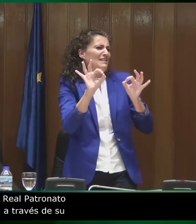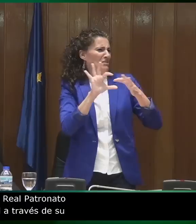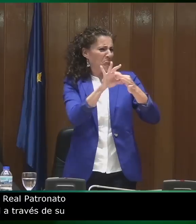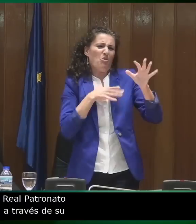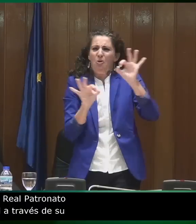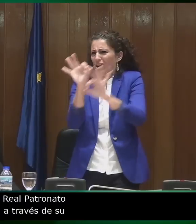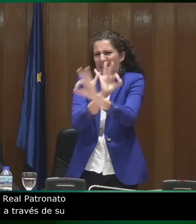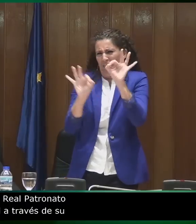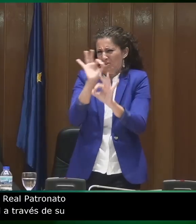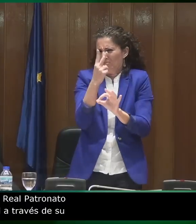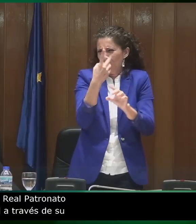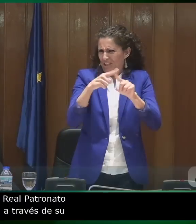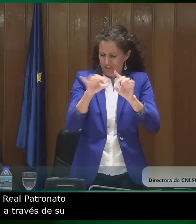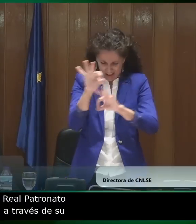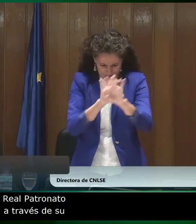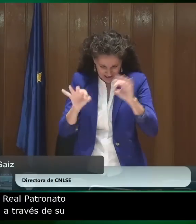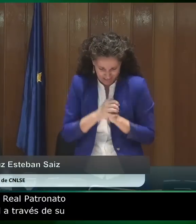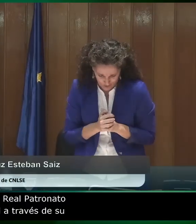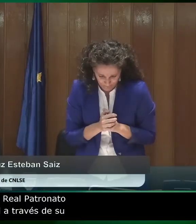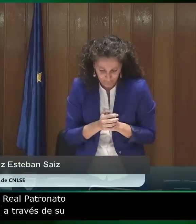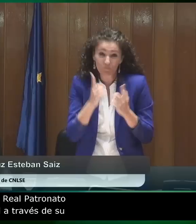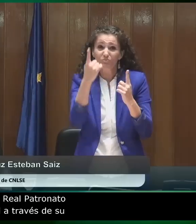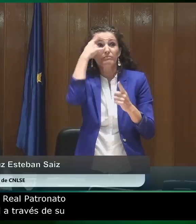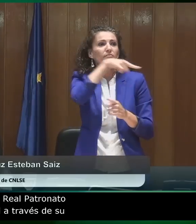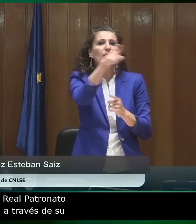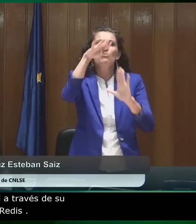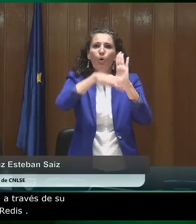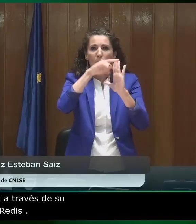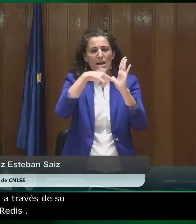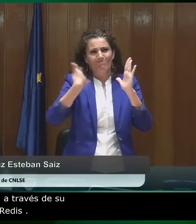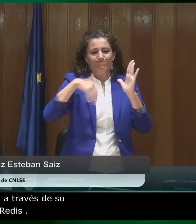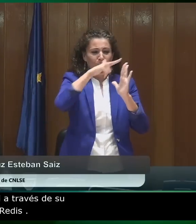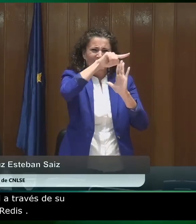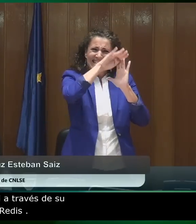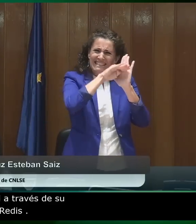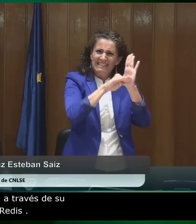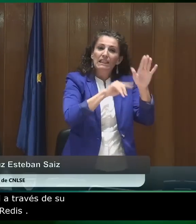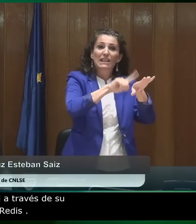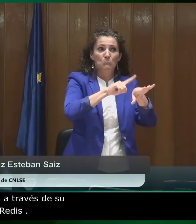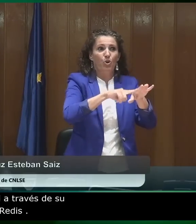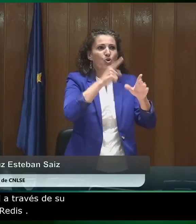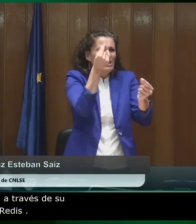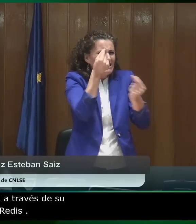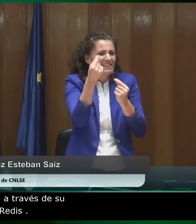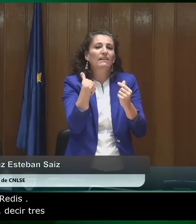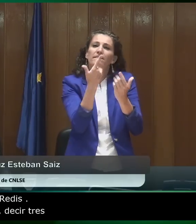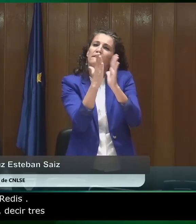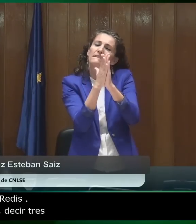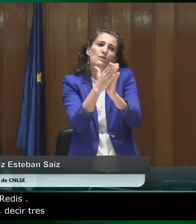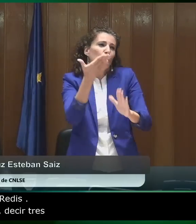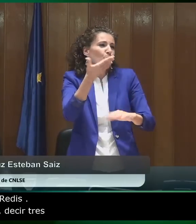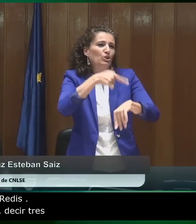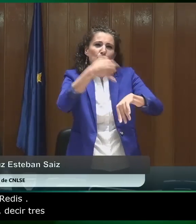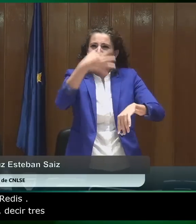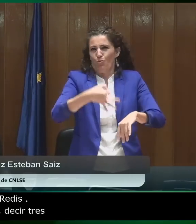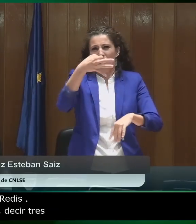Antes de terminar, decir dos o tres aspectos relativos a la organización, como habéis podido comprobar, el programa